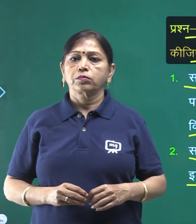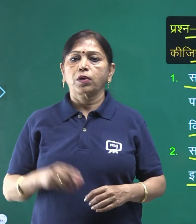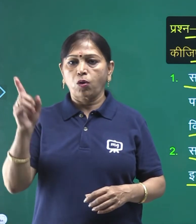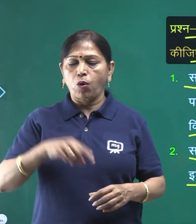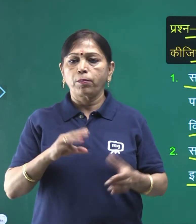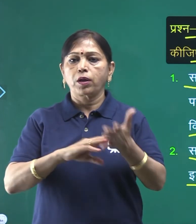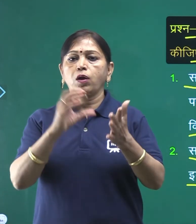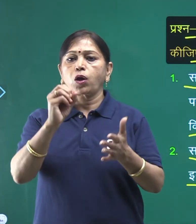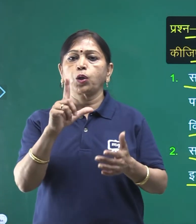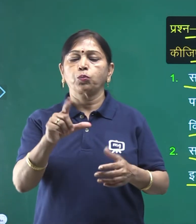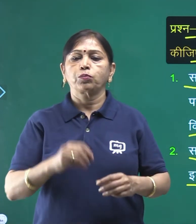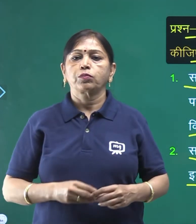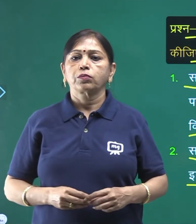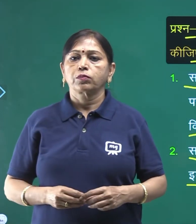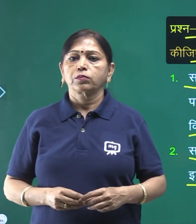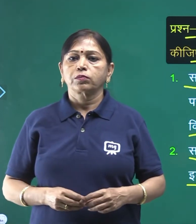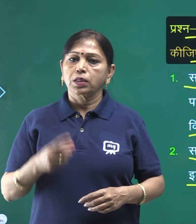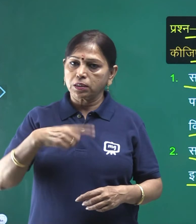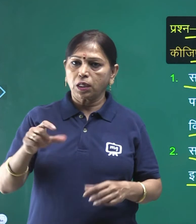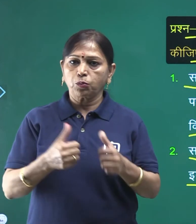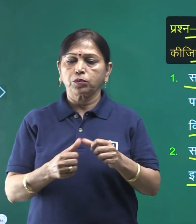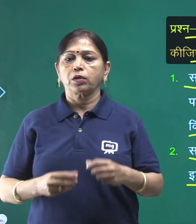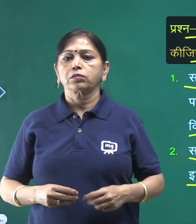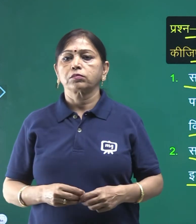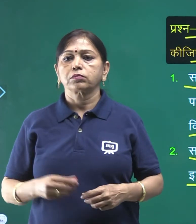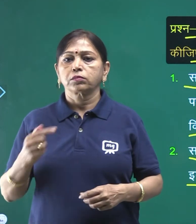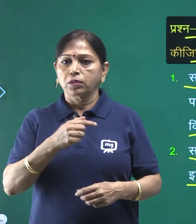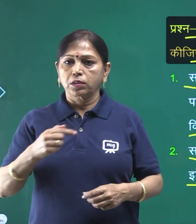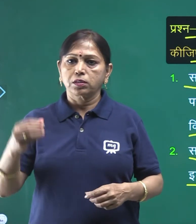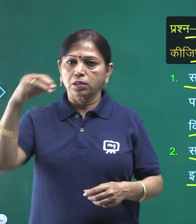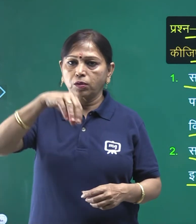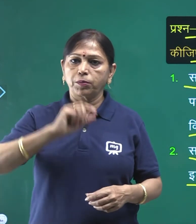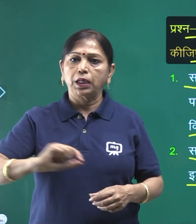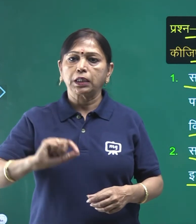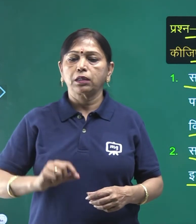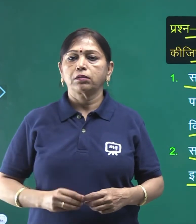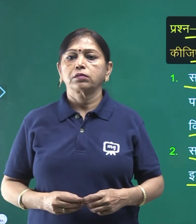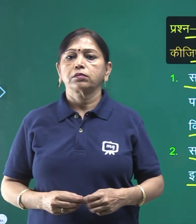/ अणु। सही ऑप्शन रिक्त स्थान में लिखिए।